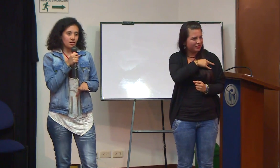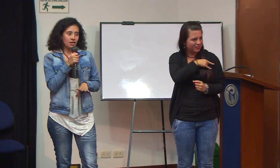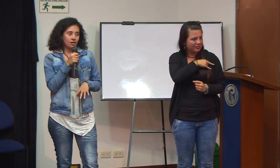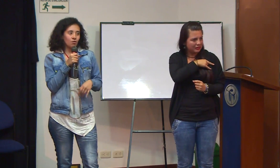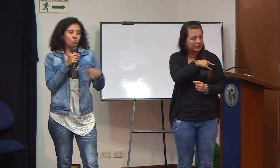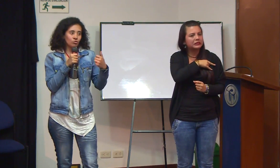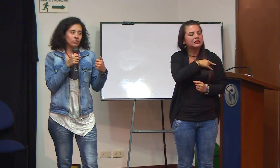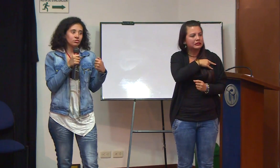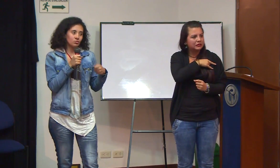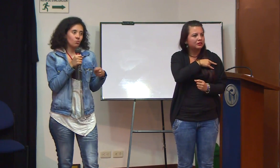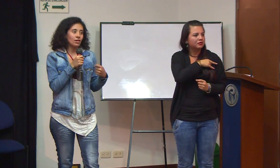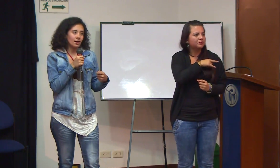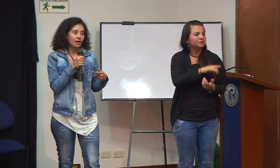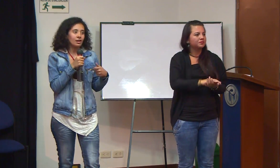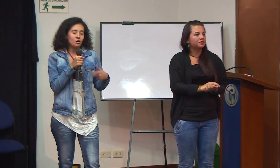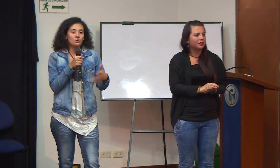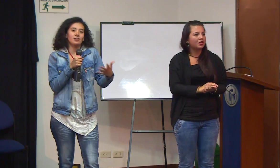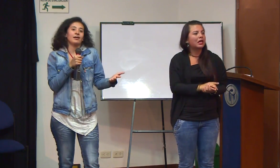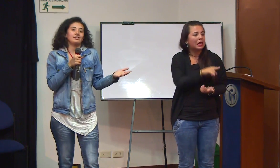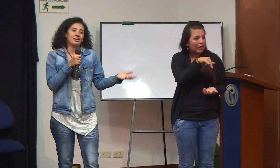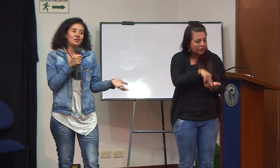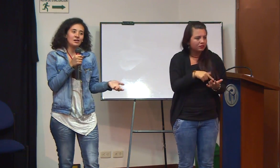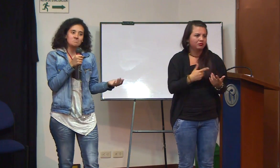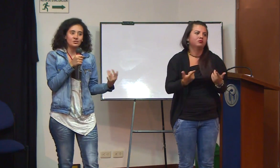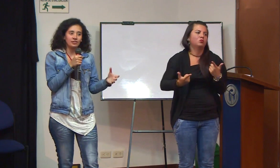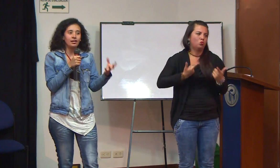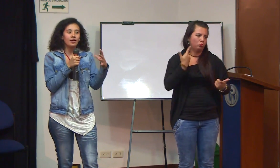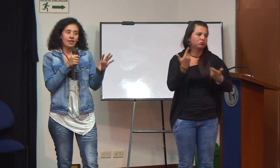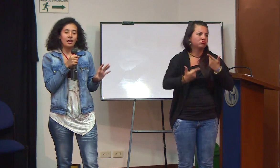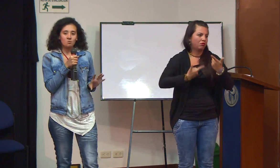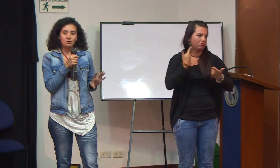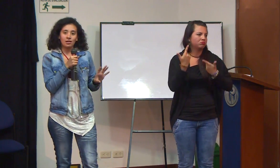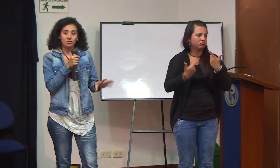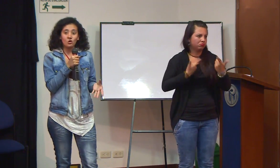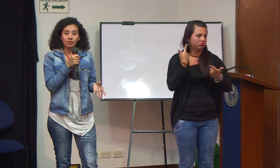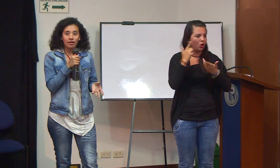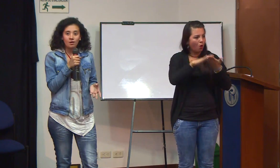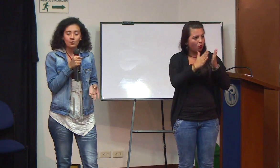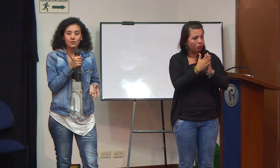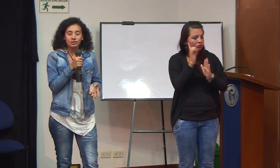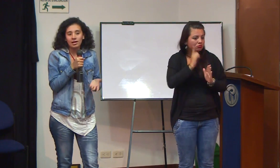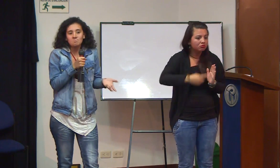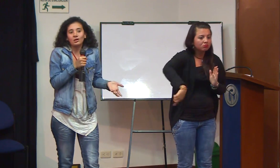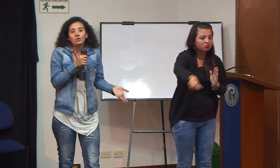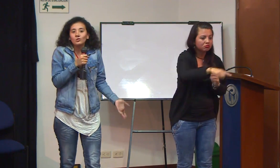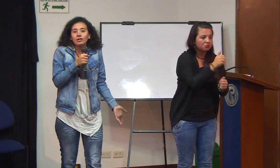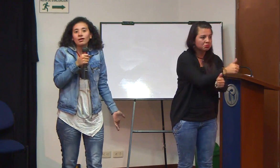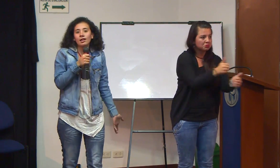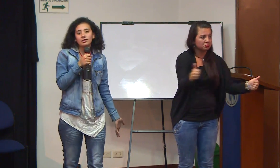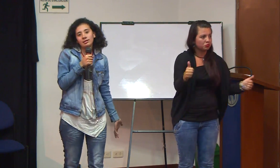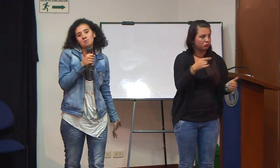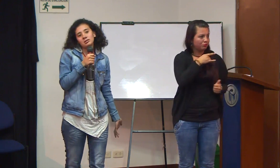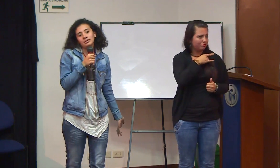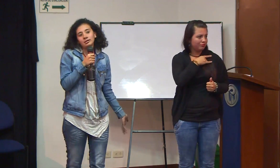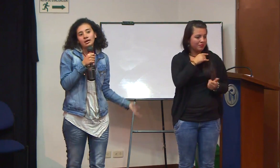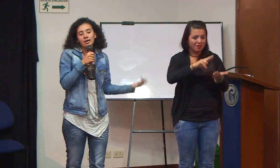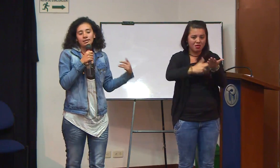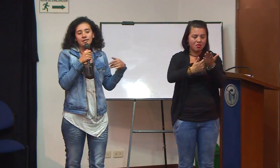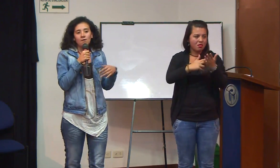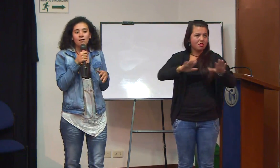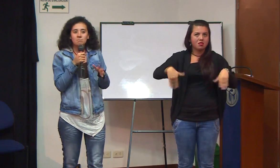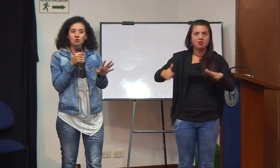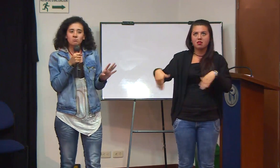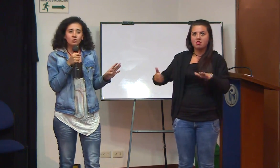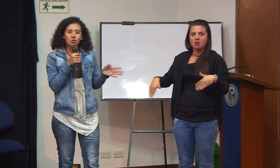Fue una lucha que se dio, digamos, desde la comunidad sorda de la universidad, porque no tenían intérpretes.